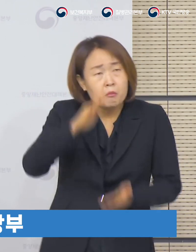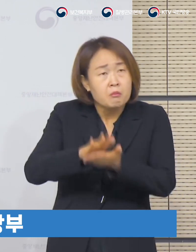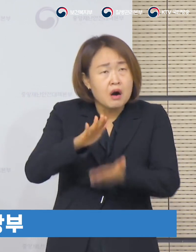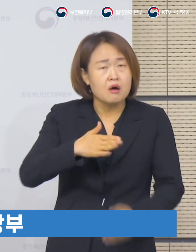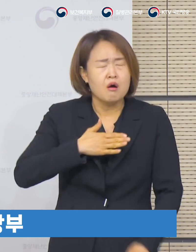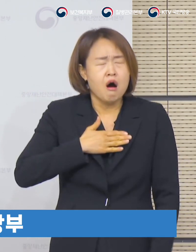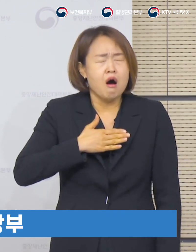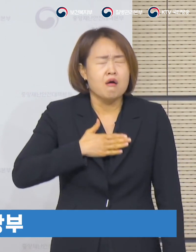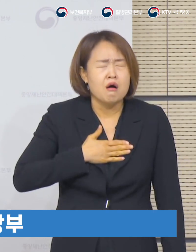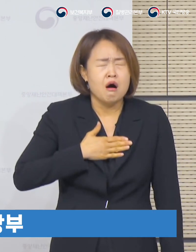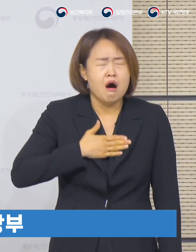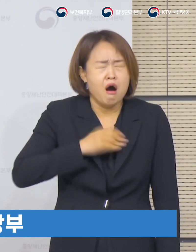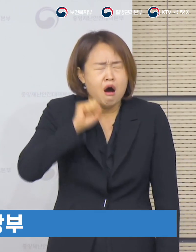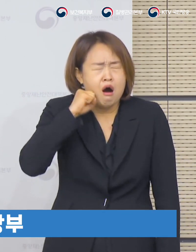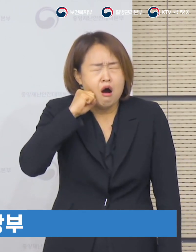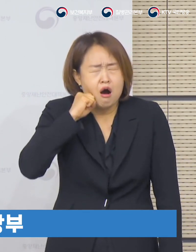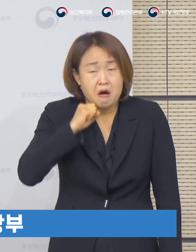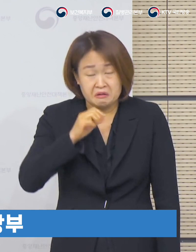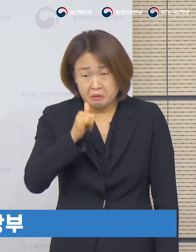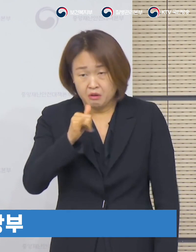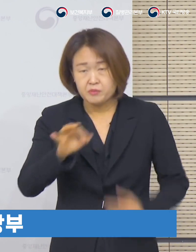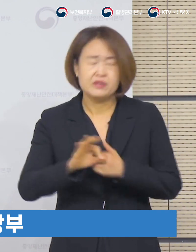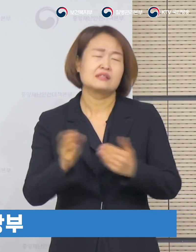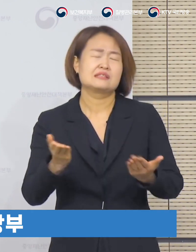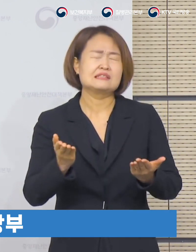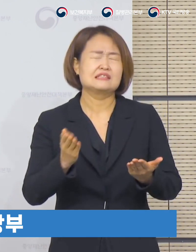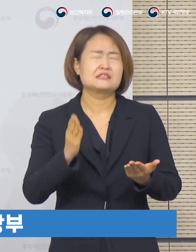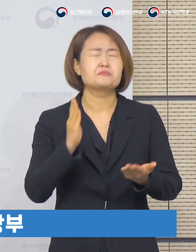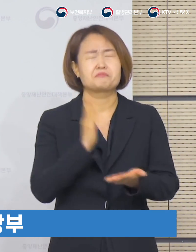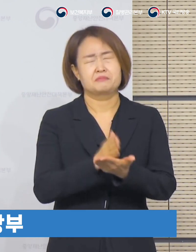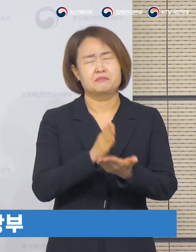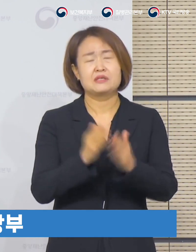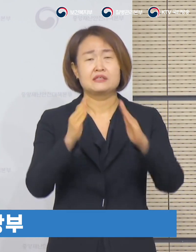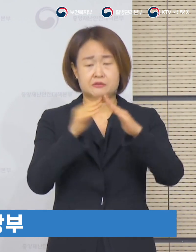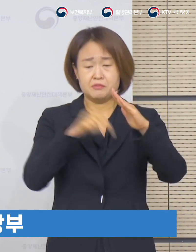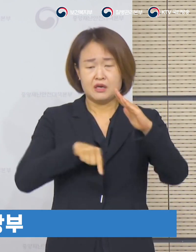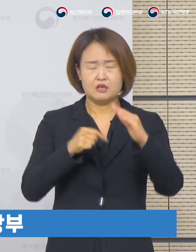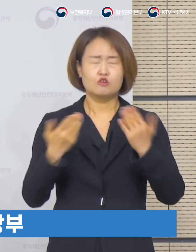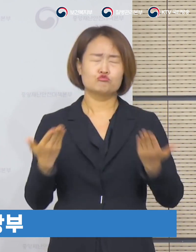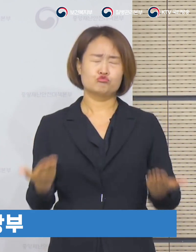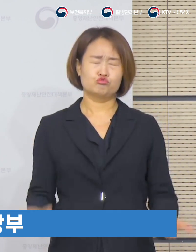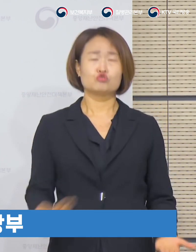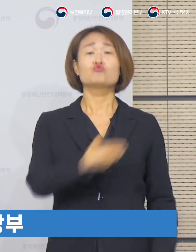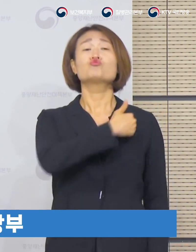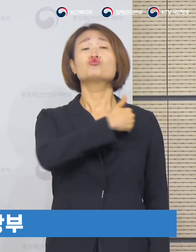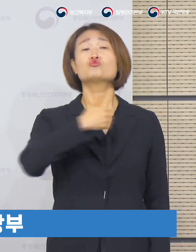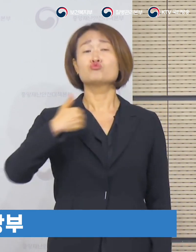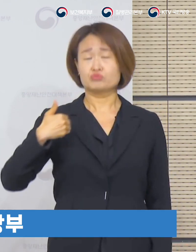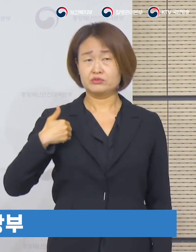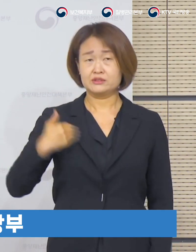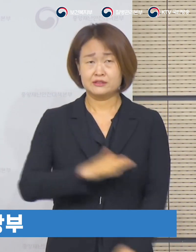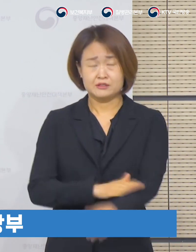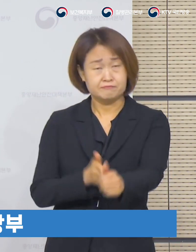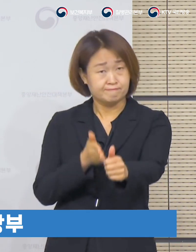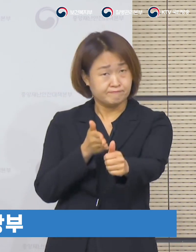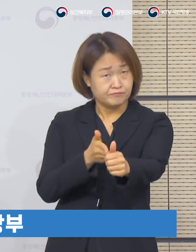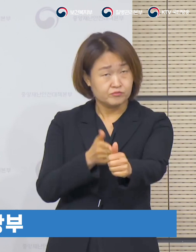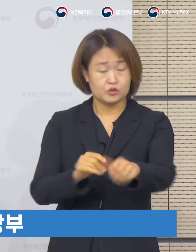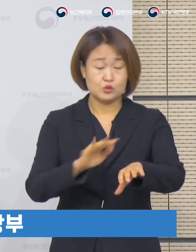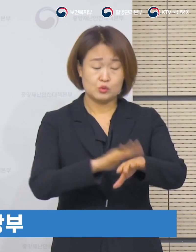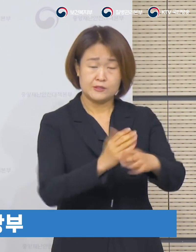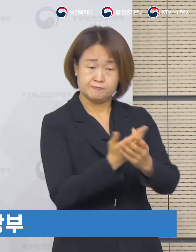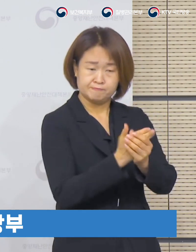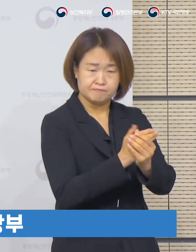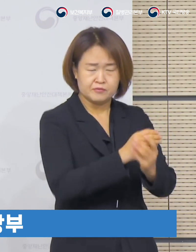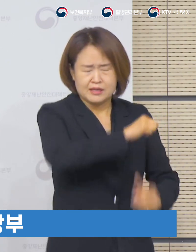호흡기 증상이 있을 경우 출근하지 않고 집에서 충분히 휴식하여 주시기를 당부드립니다. 손